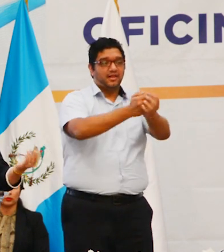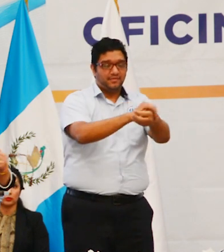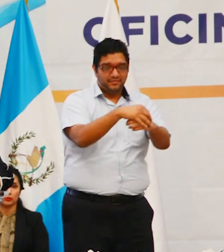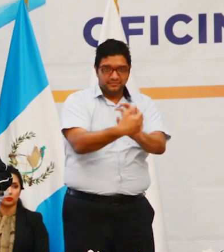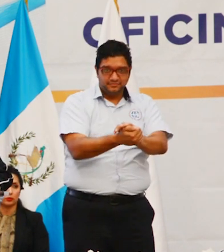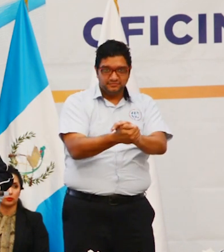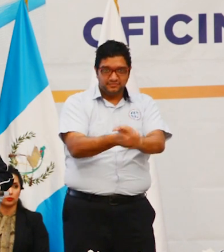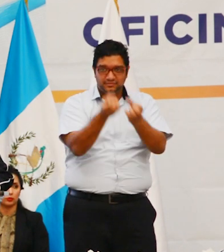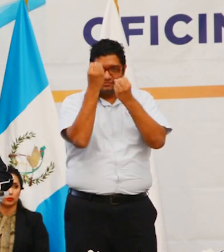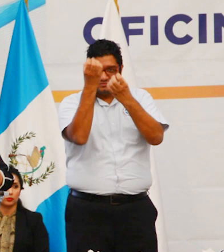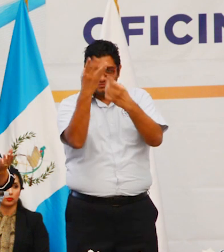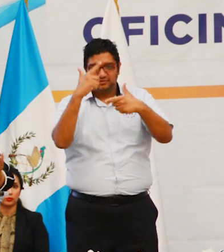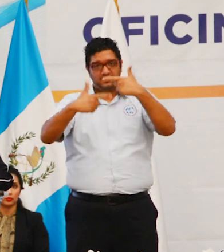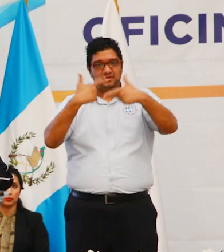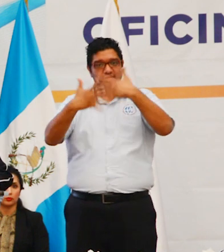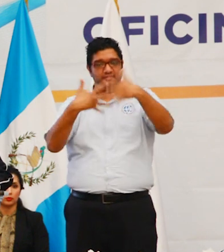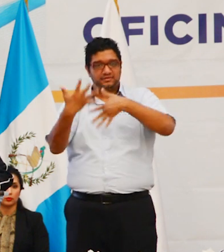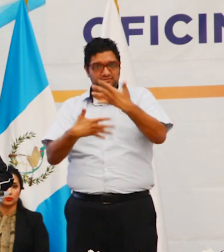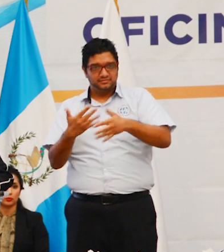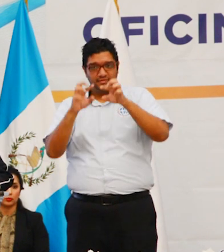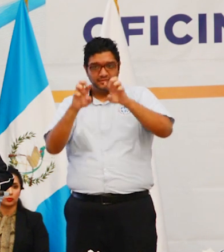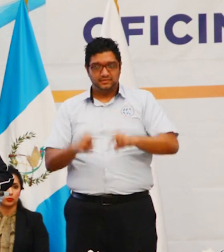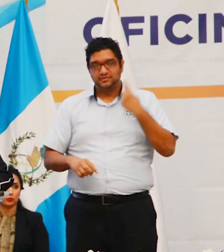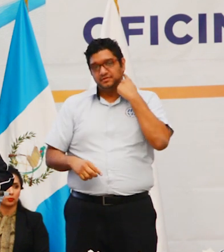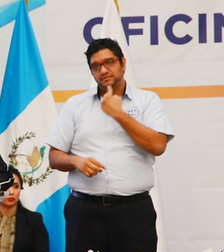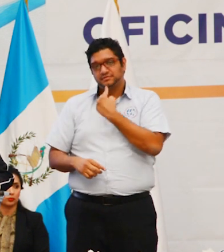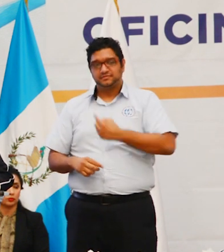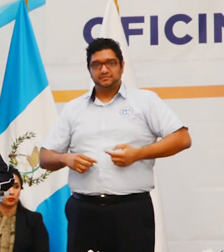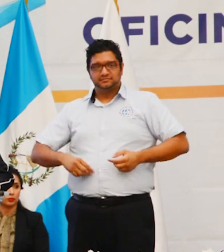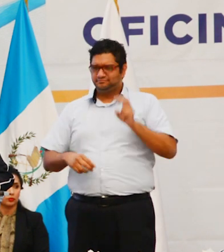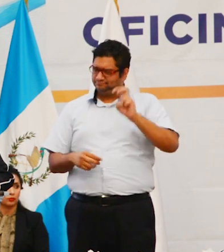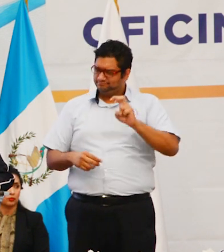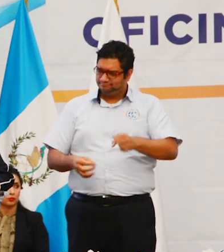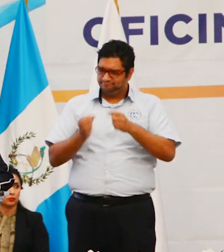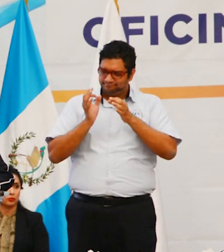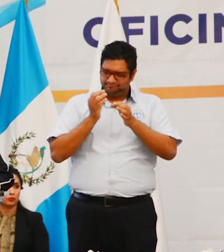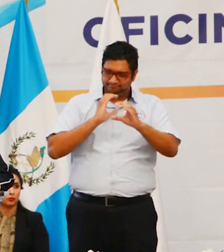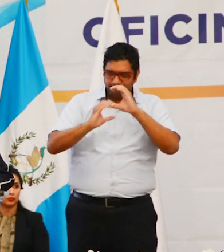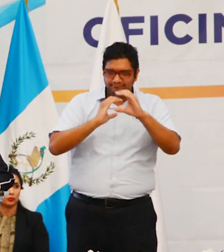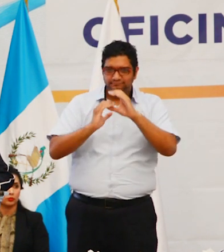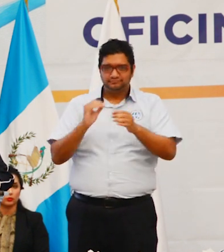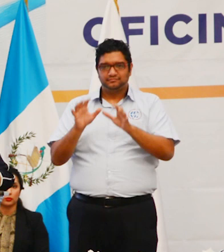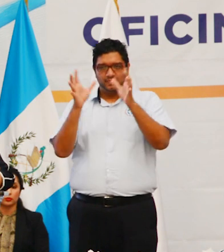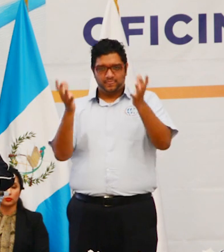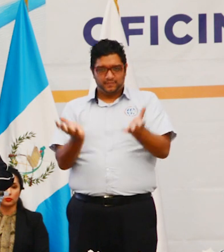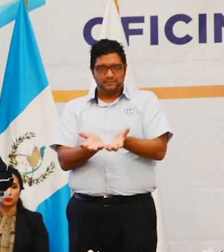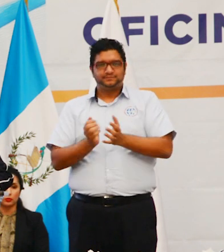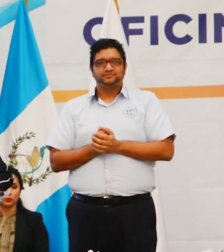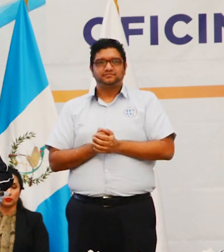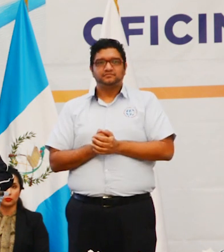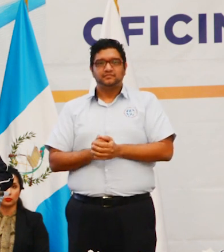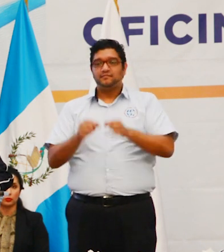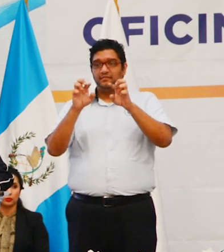al conocimiento de la lengua de señas para quienes son personas sordas y necesitan también comunicarse con el mundo. También el